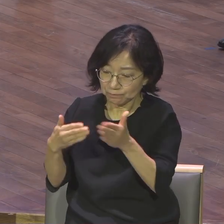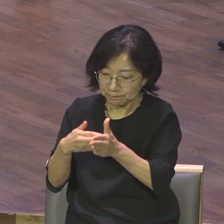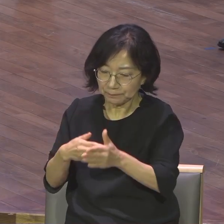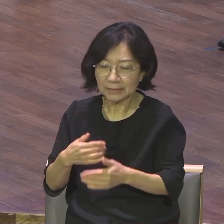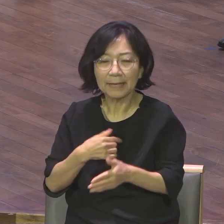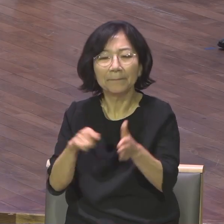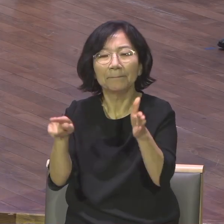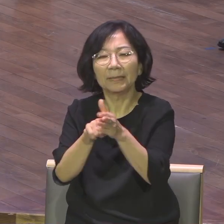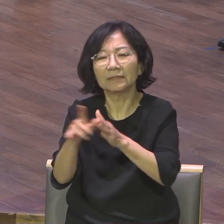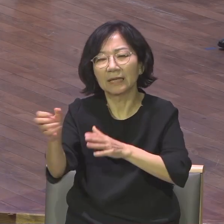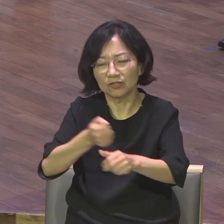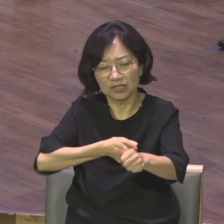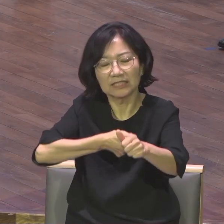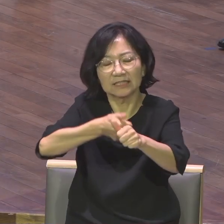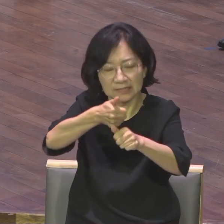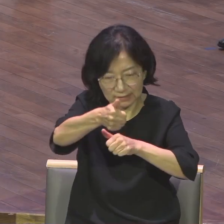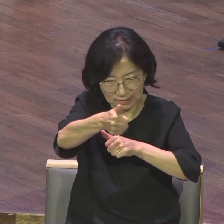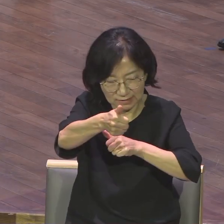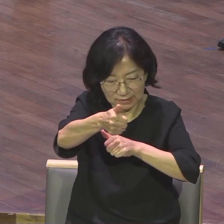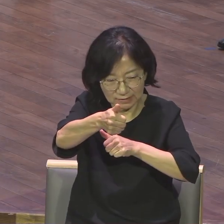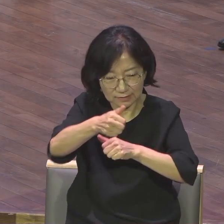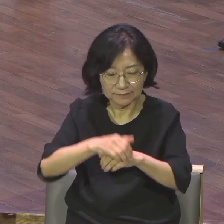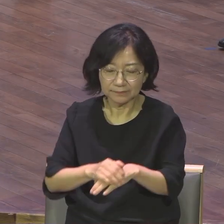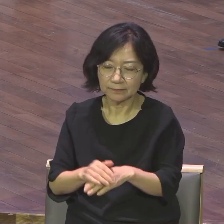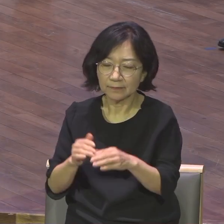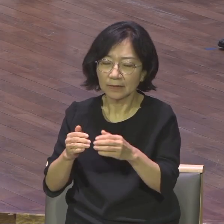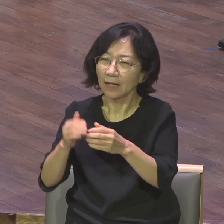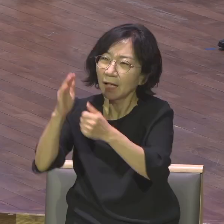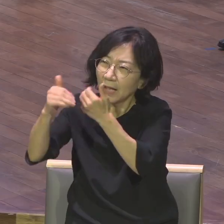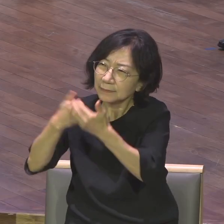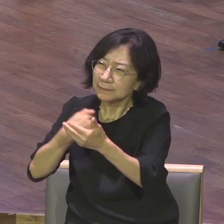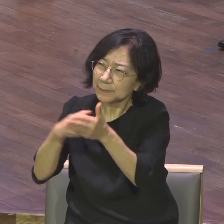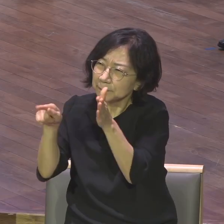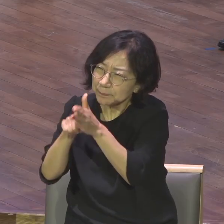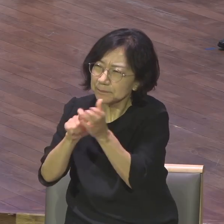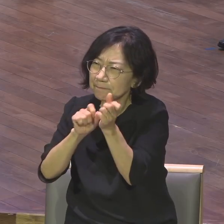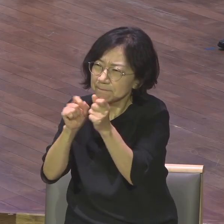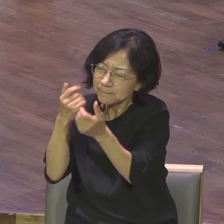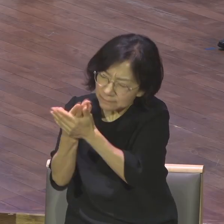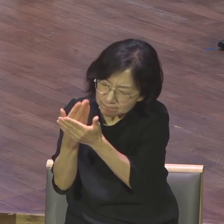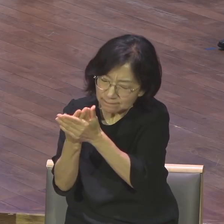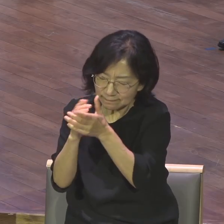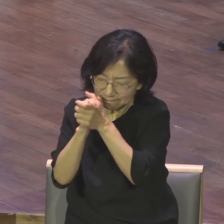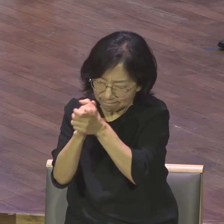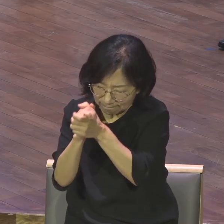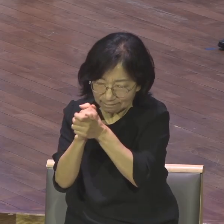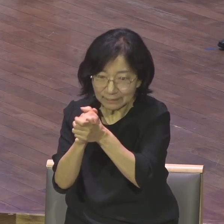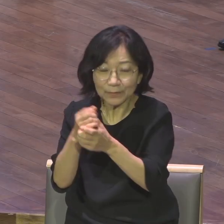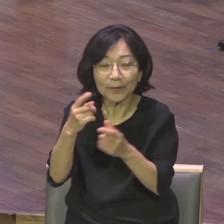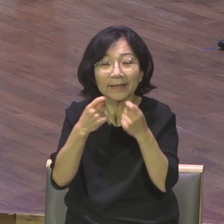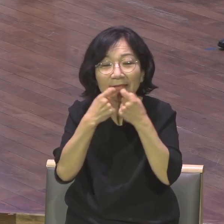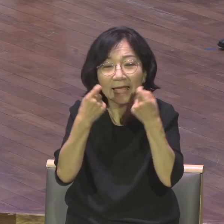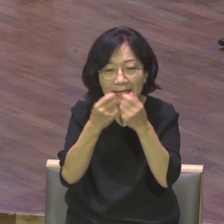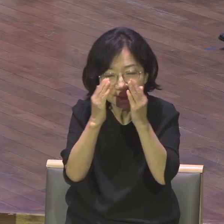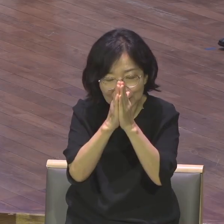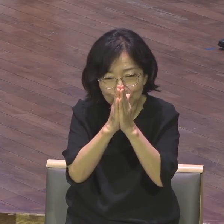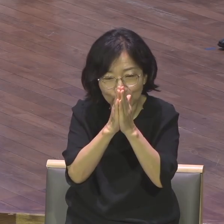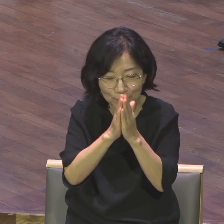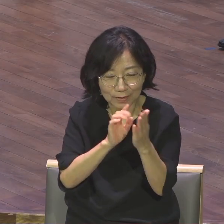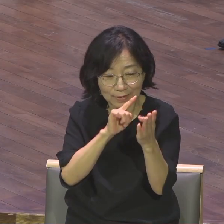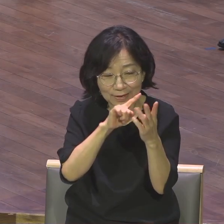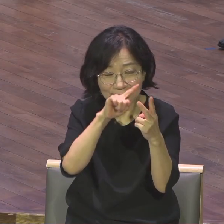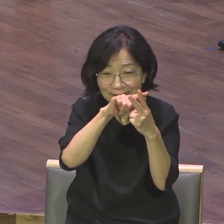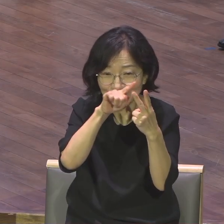믿음이 이깁니다. 하나님의 내게 믿음을 다하여 주옵소서. 우리 간증 기도 제목 세 가지를 하나님이 이